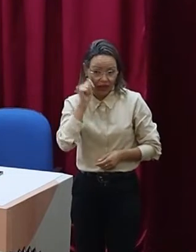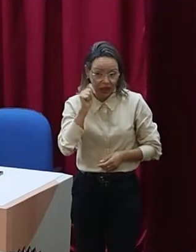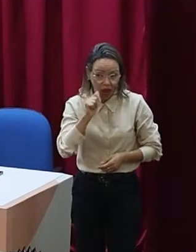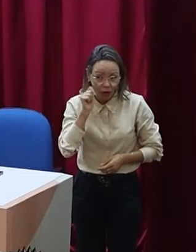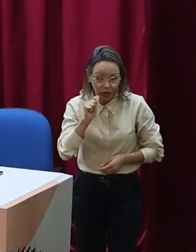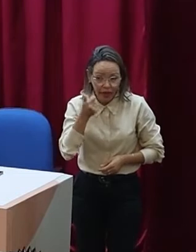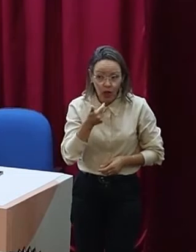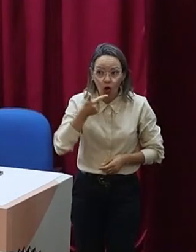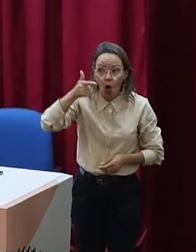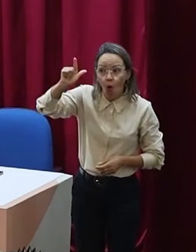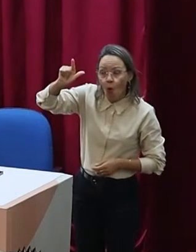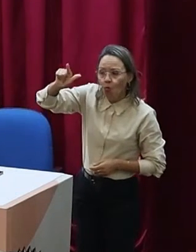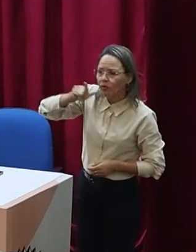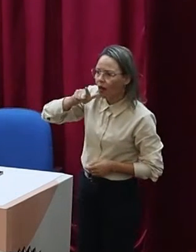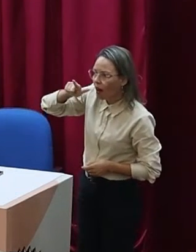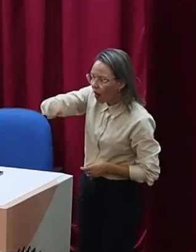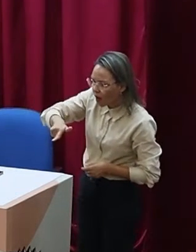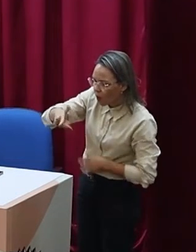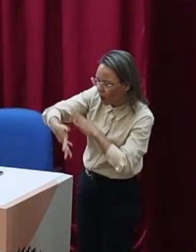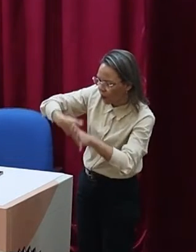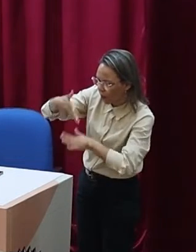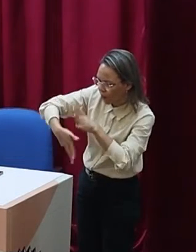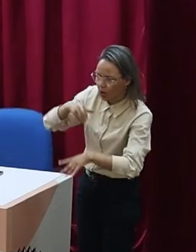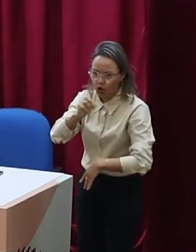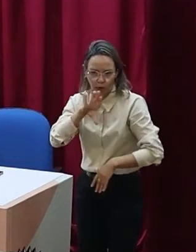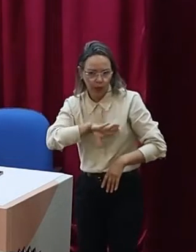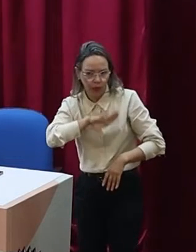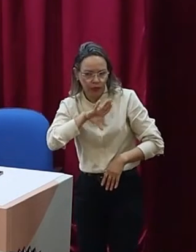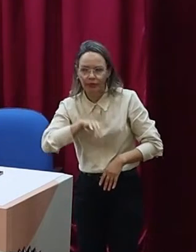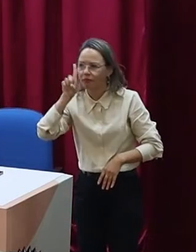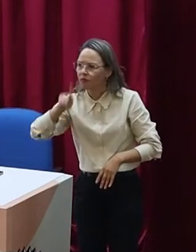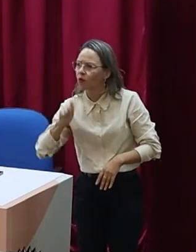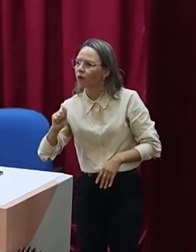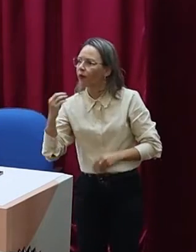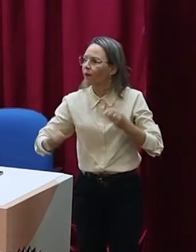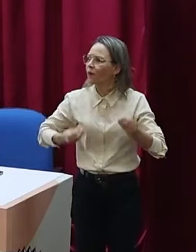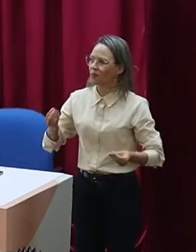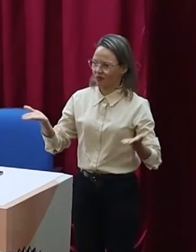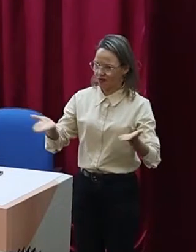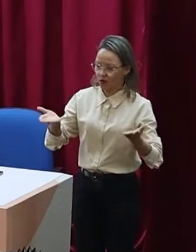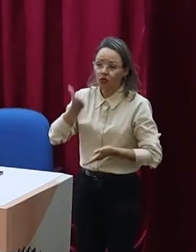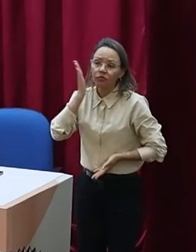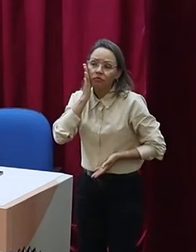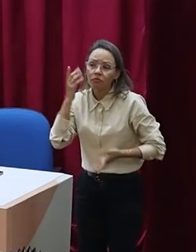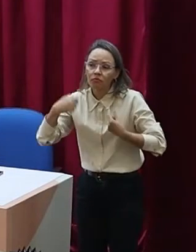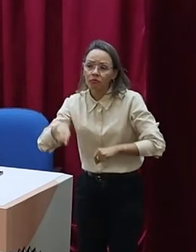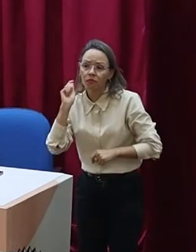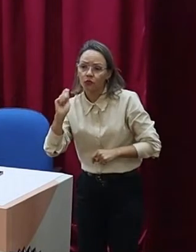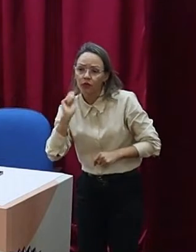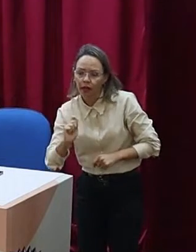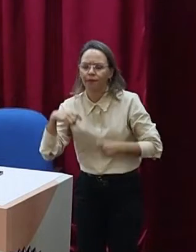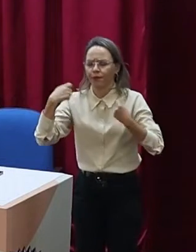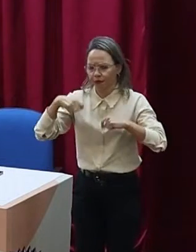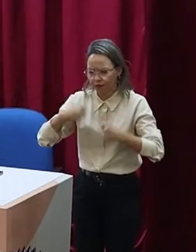outra língua que não o português, uma condição de minoria bivalente. Então, a partir de agora, a gente está entendendo que é necessário entender